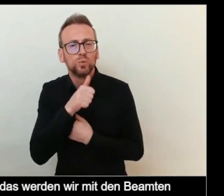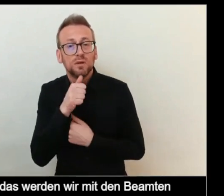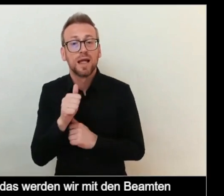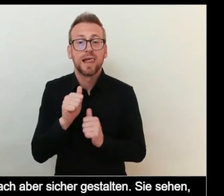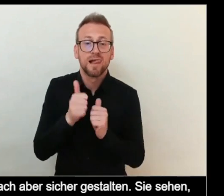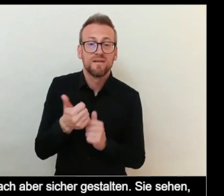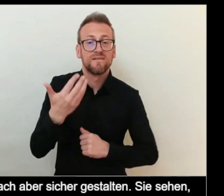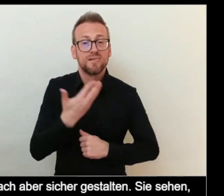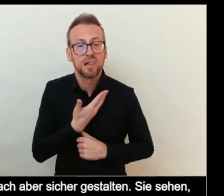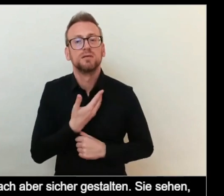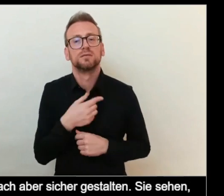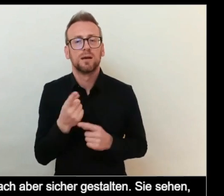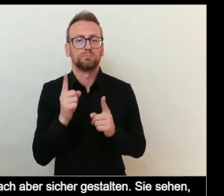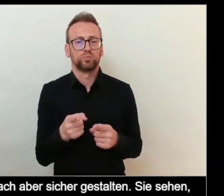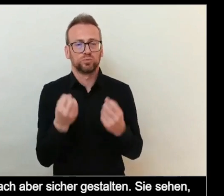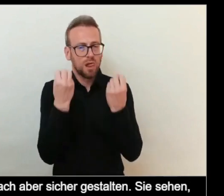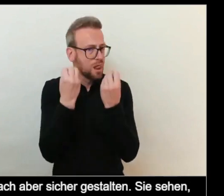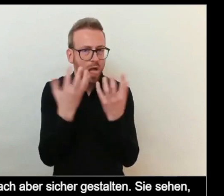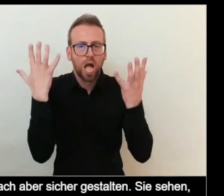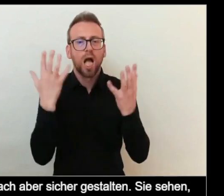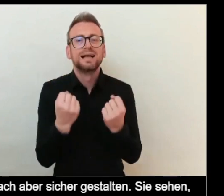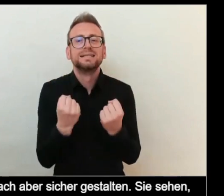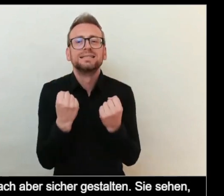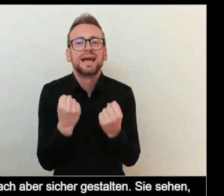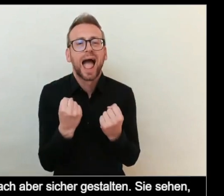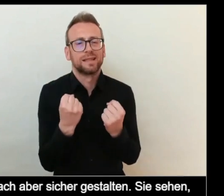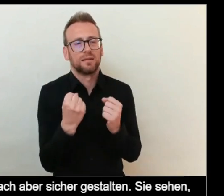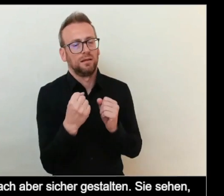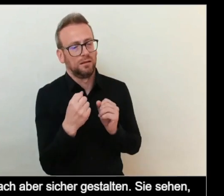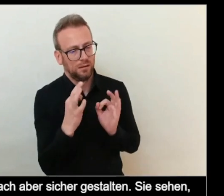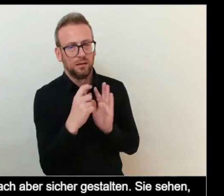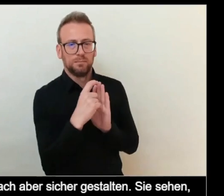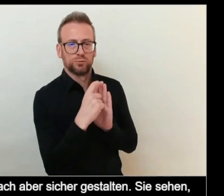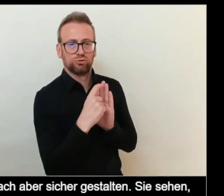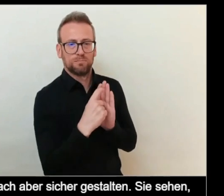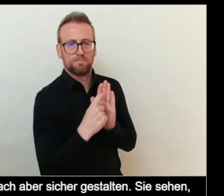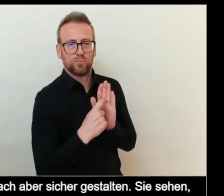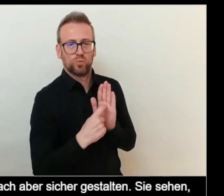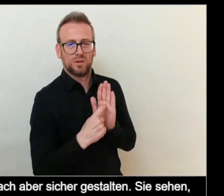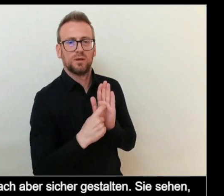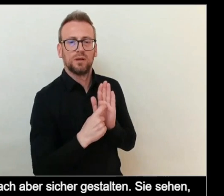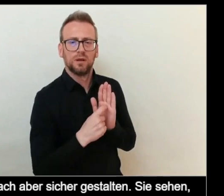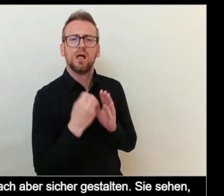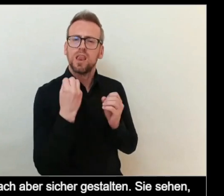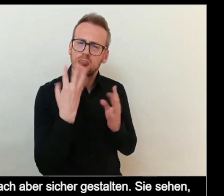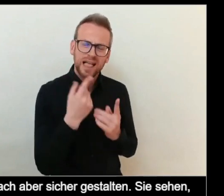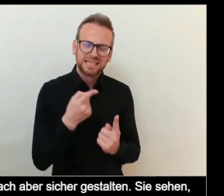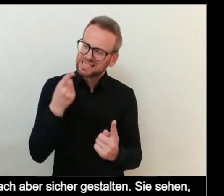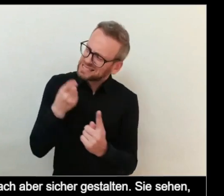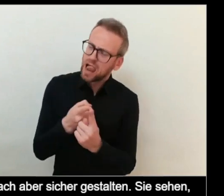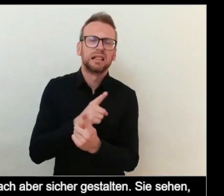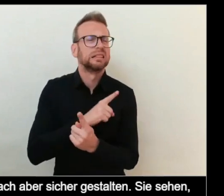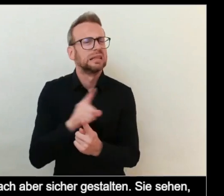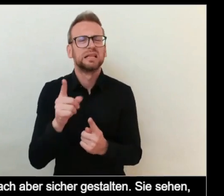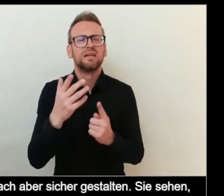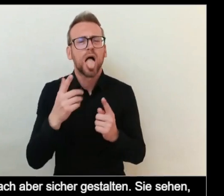Deshalb auch gerne immer die Anregung, auch an die Medien, die das ja auch verfolgen, wenn dann das eine oder andere auftaucht, ruhig